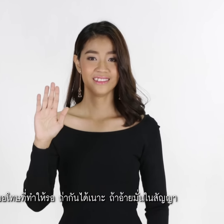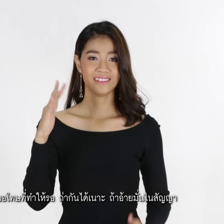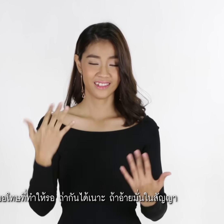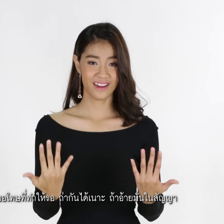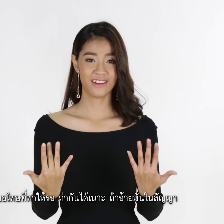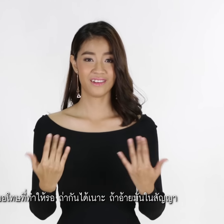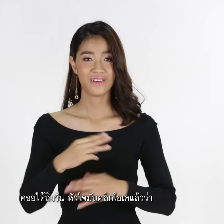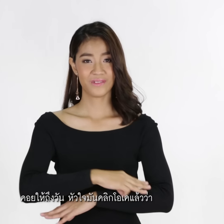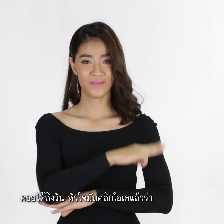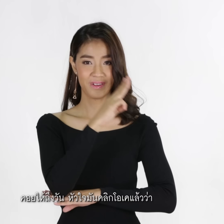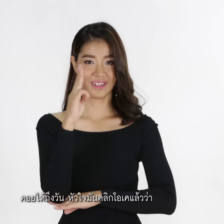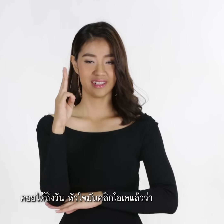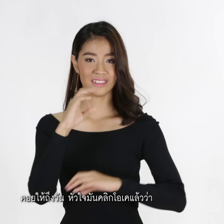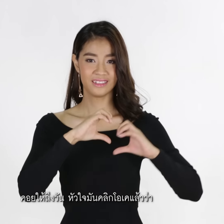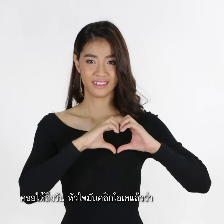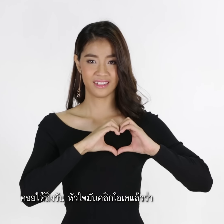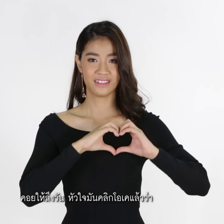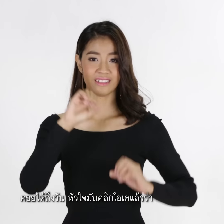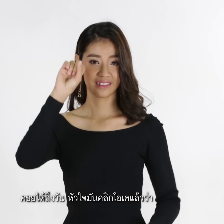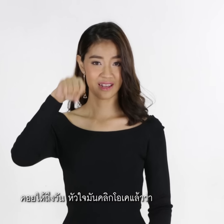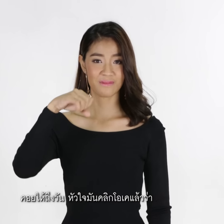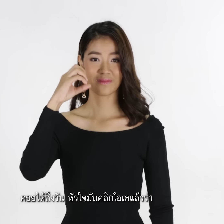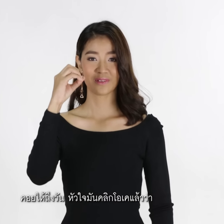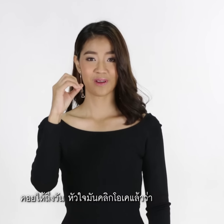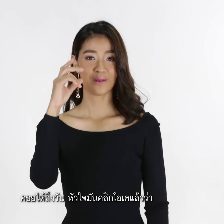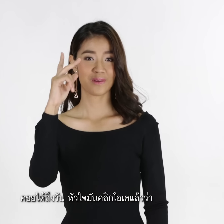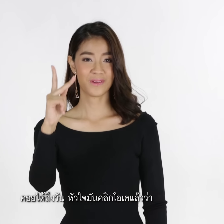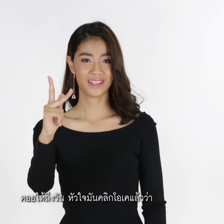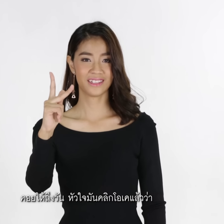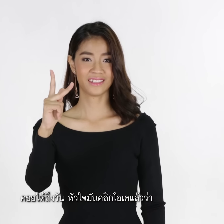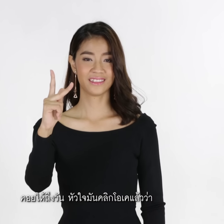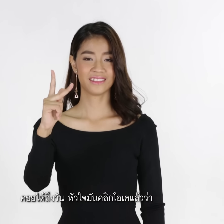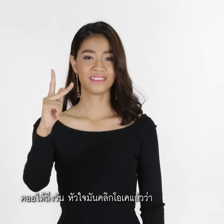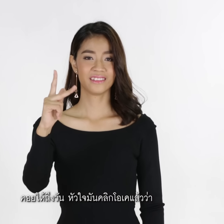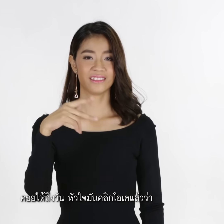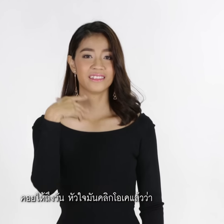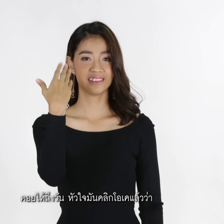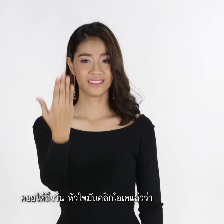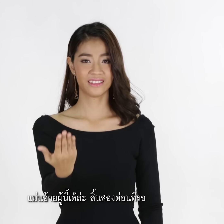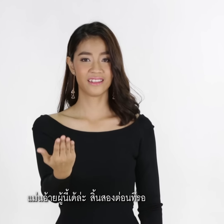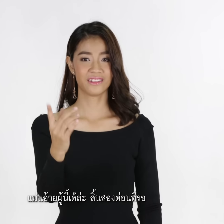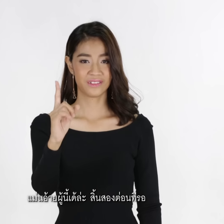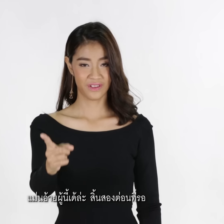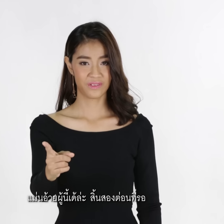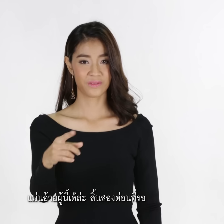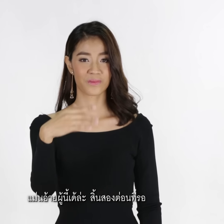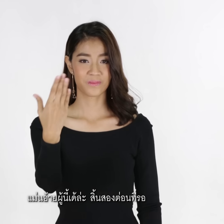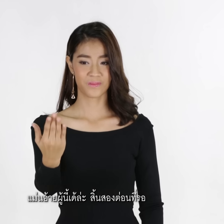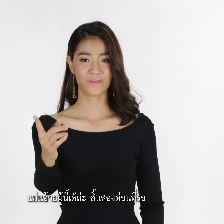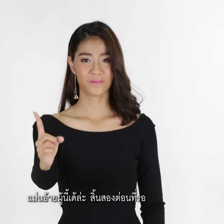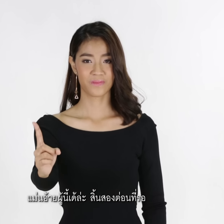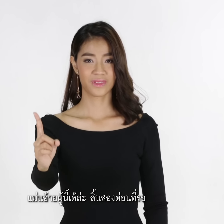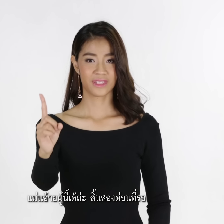าคอยให้ถึงวันหัวใจมันคลิกโอเคแล้วเป็นอาย